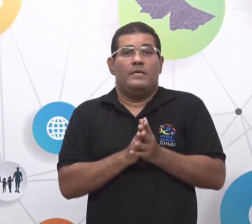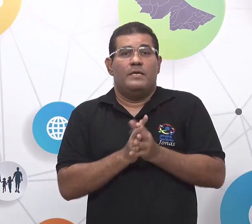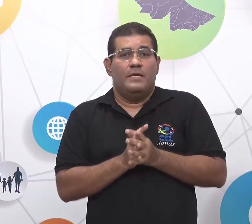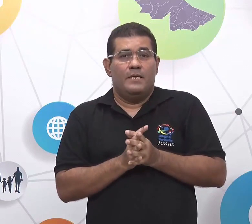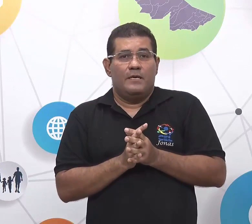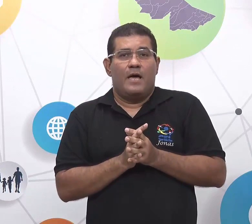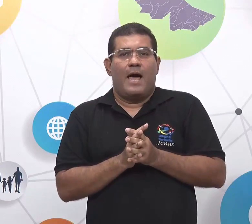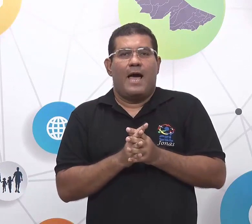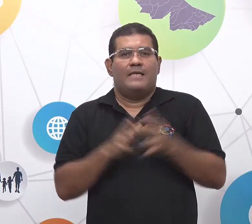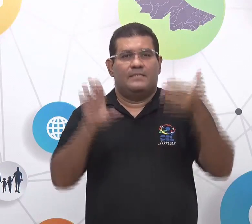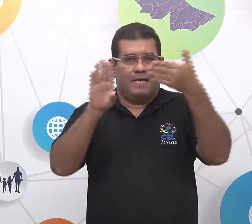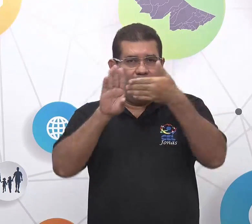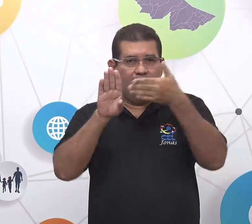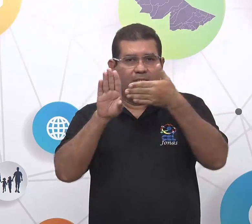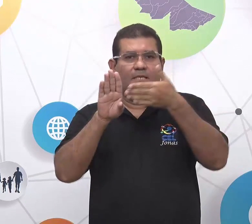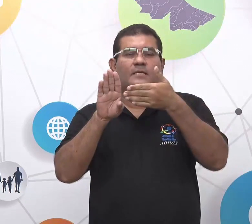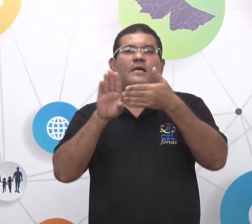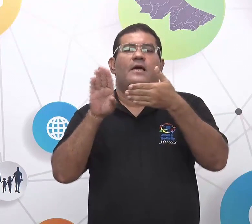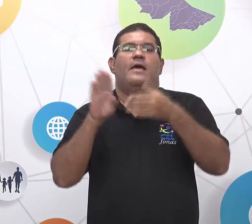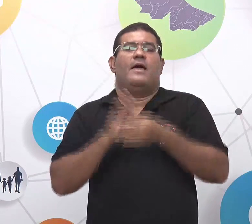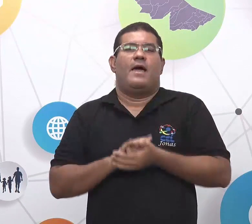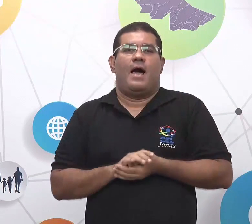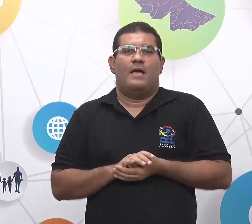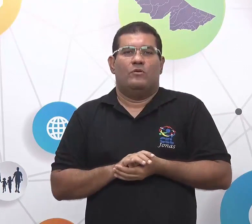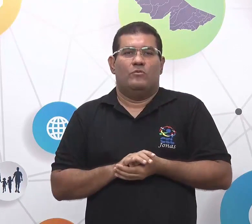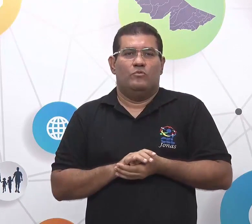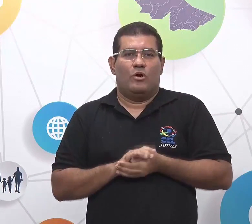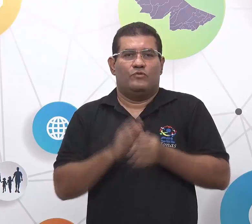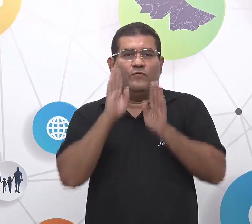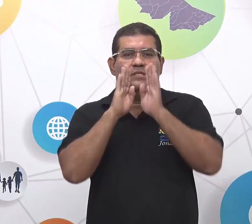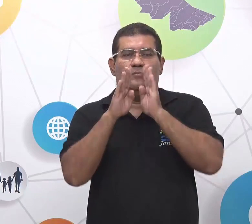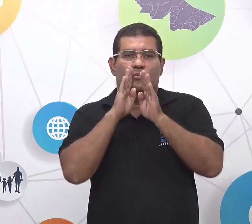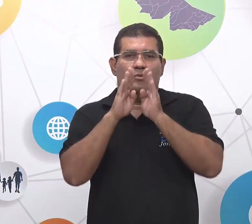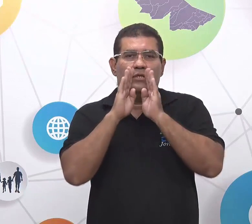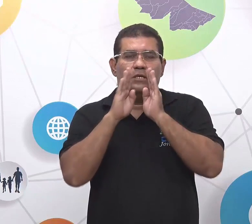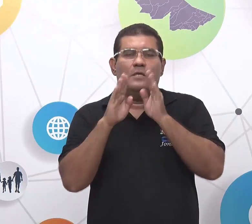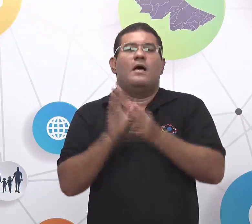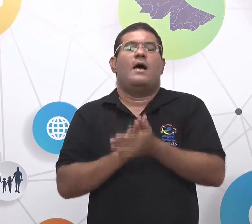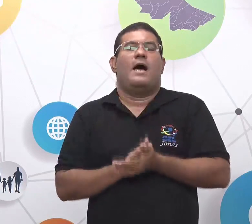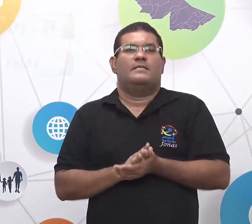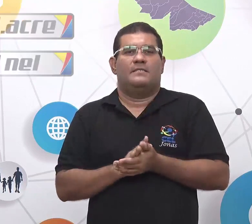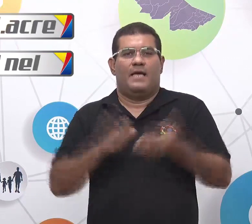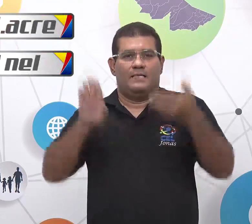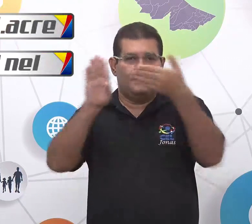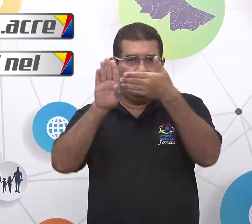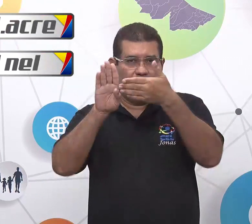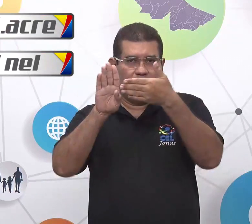e acessem é o nosso Facebook acessem